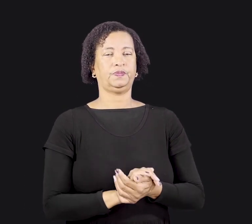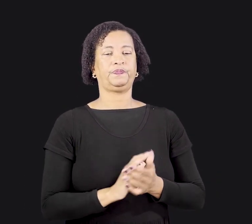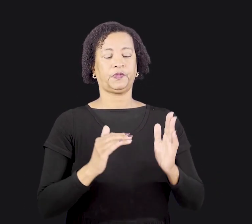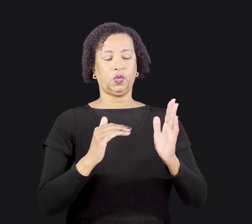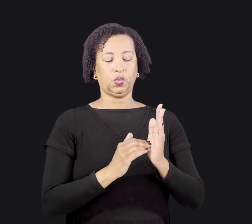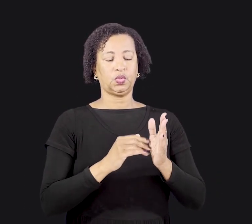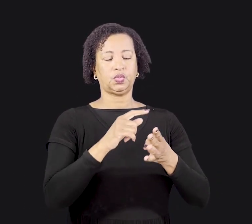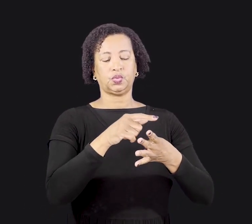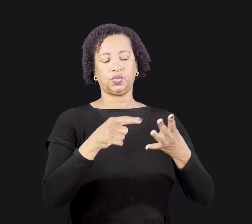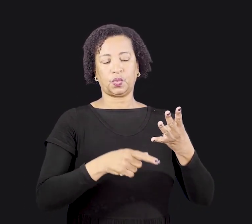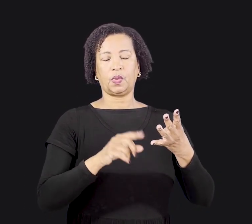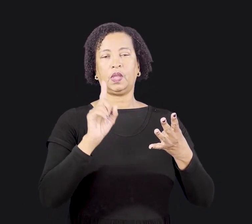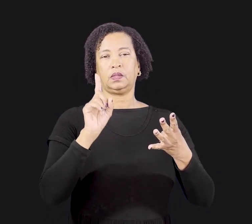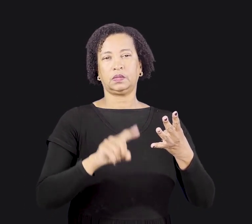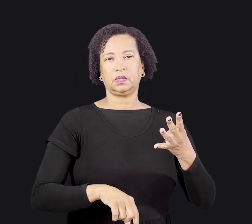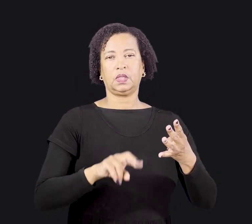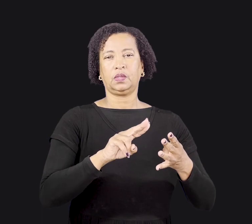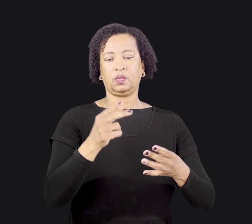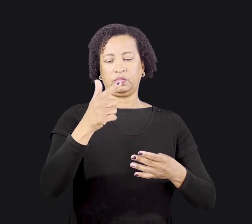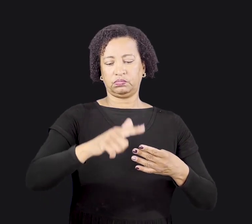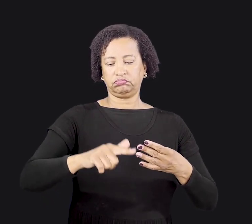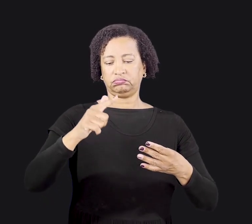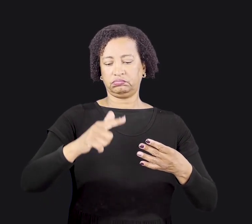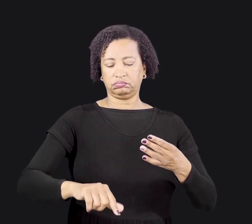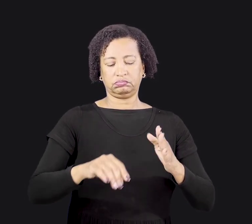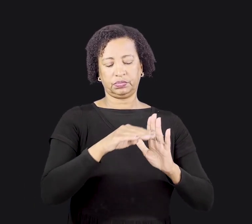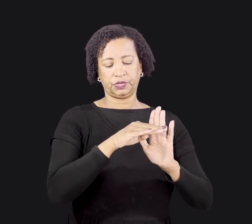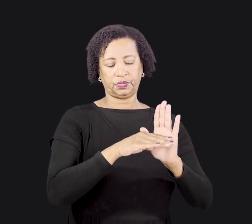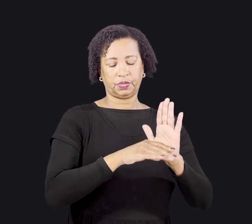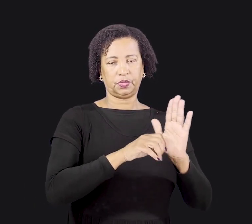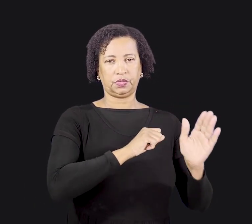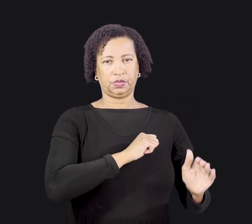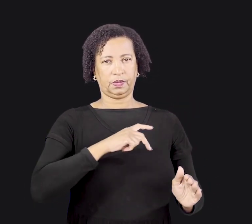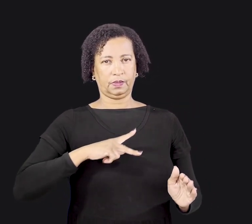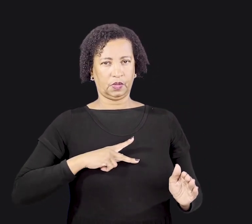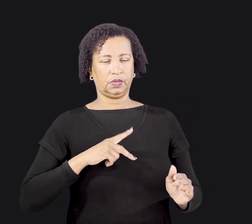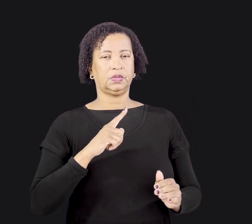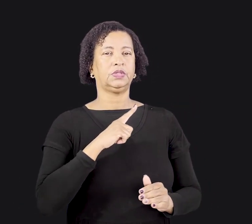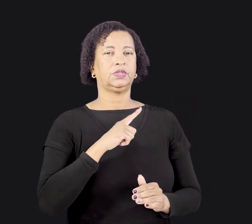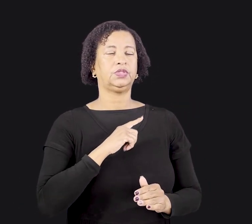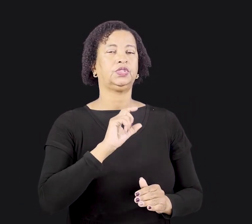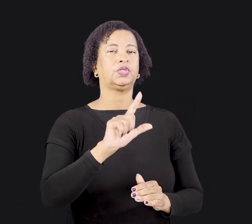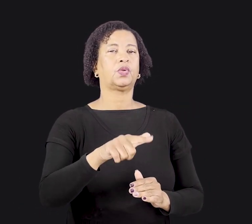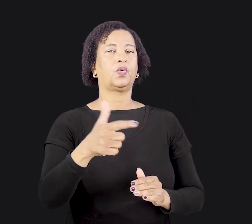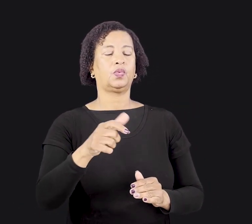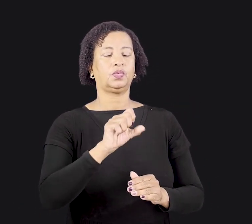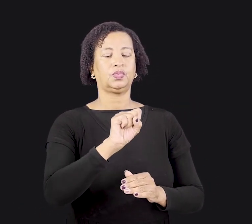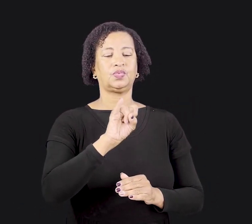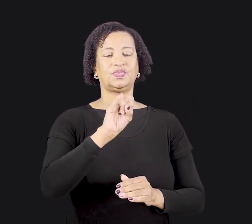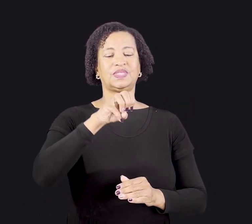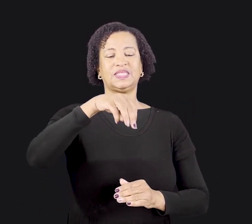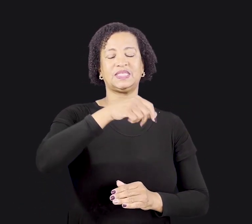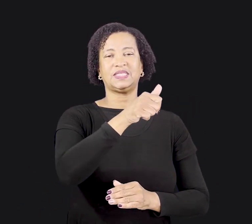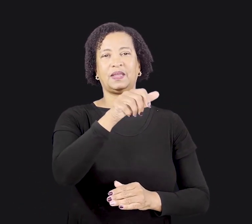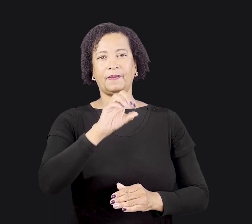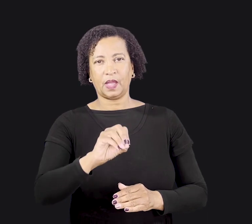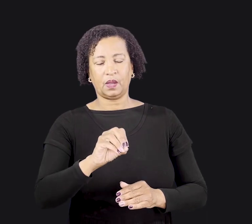4 nomes da lista são nomes repetidos na lista de apóstolos. Havia, por exemplo, outro Simão. O nome de Pedro era